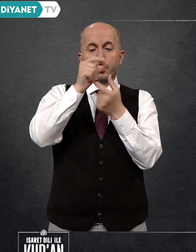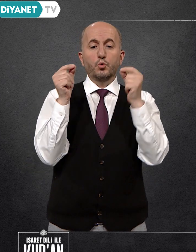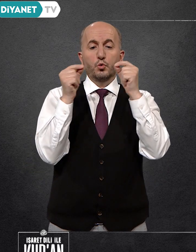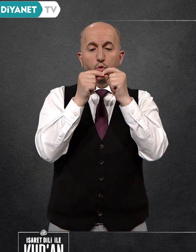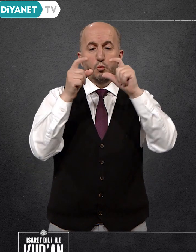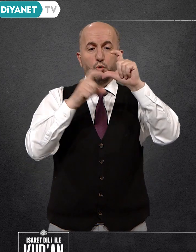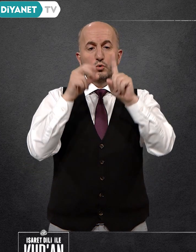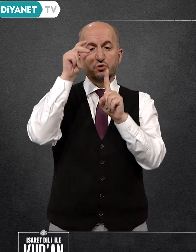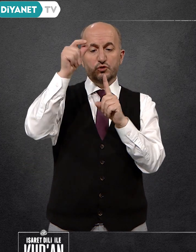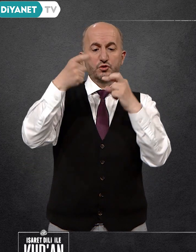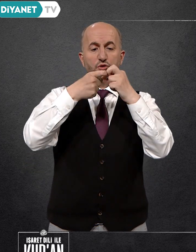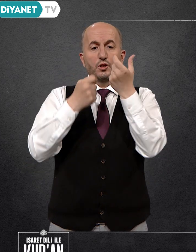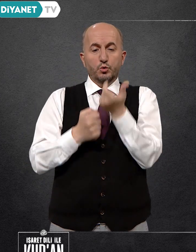uyudu sro